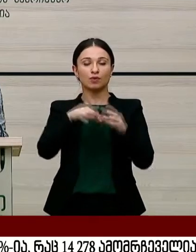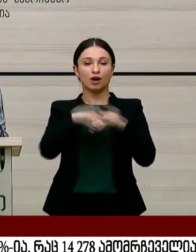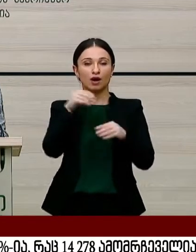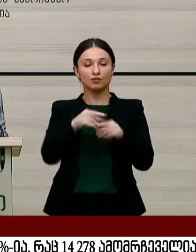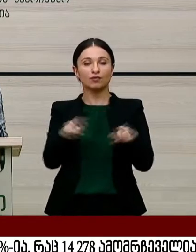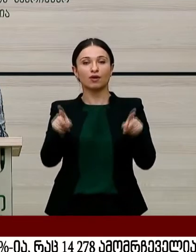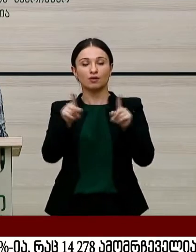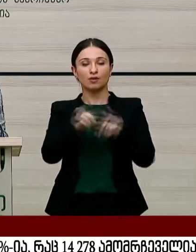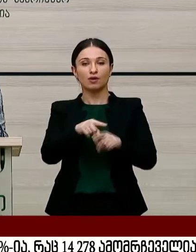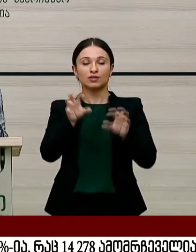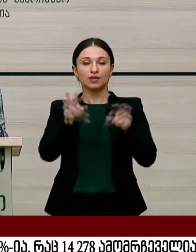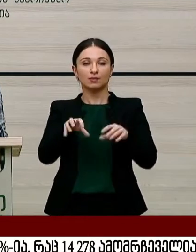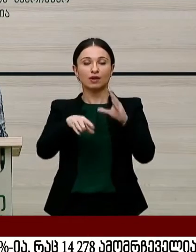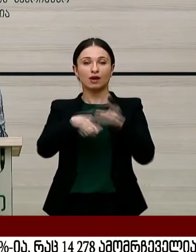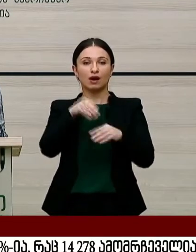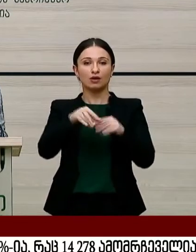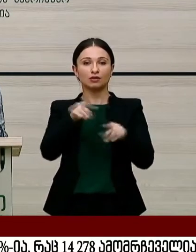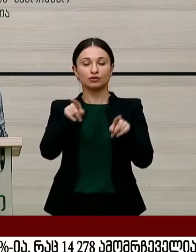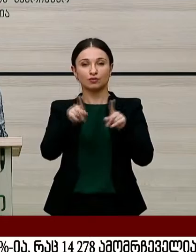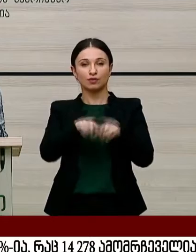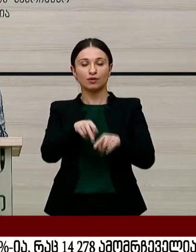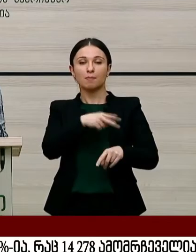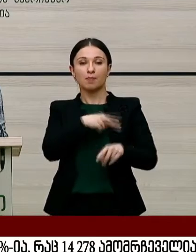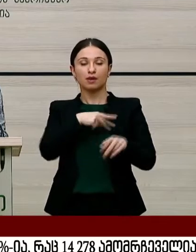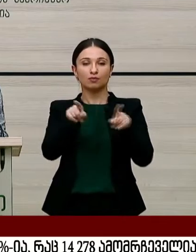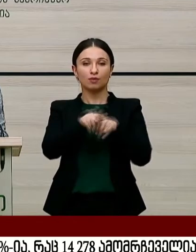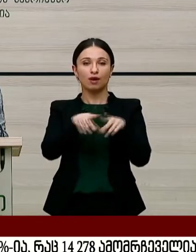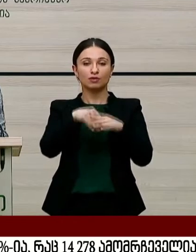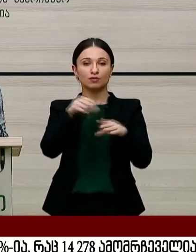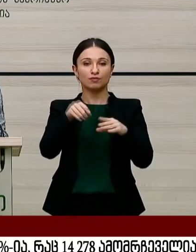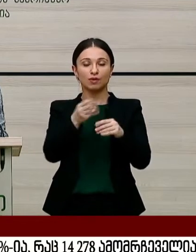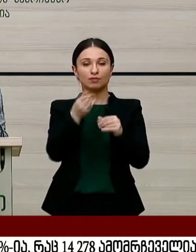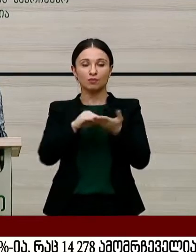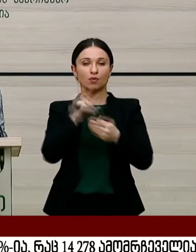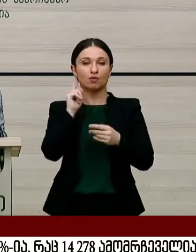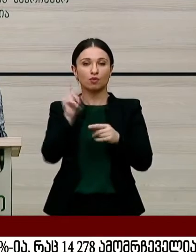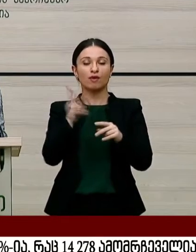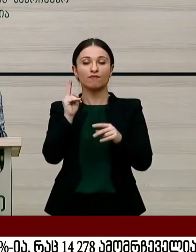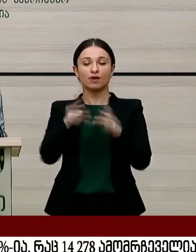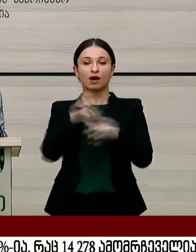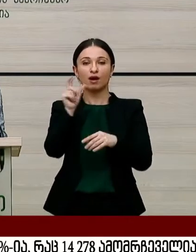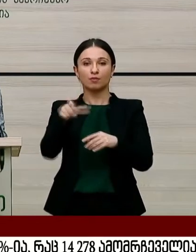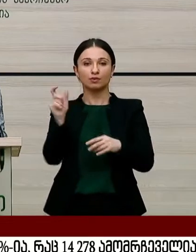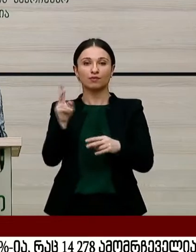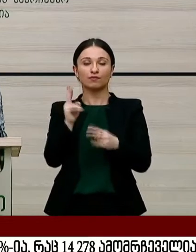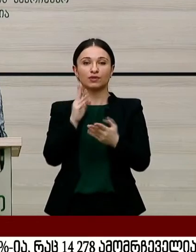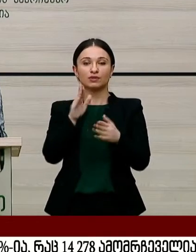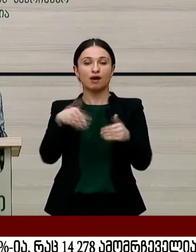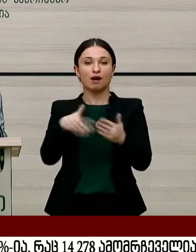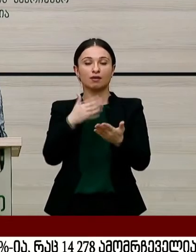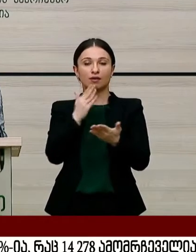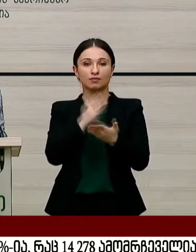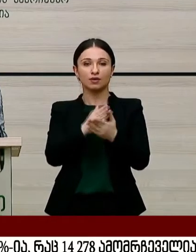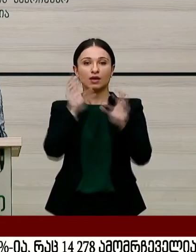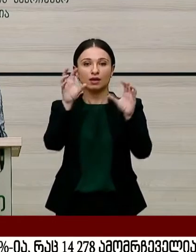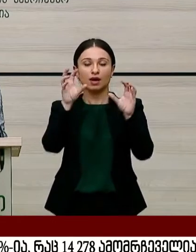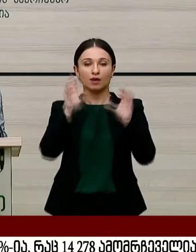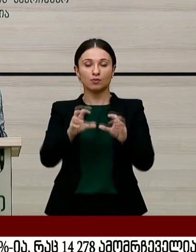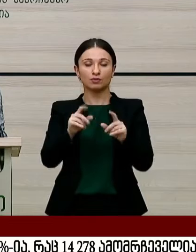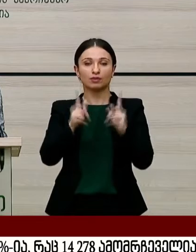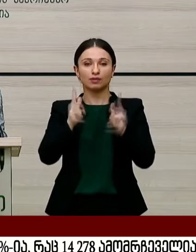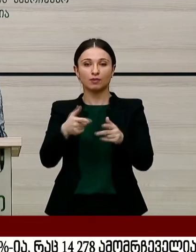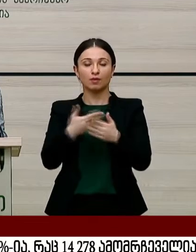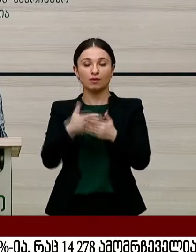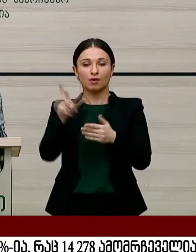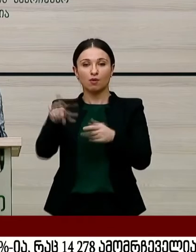არჩევნების, ასევე საპრეზიდენტო არჩევნების და პარლამენტის არჩევნების განსხვავდება იმ ამომრჩევლებს, რომლებსაც არ აქვთ კანონმდებლობის